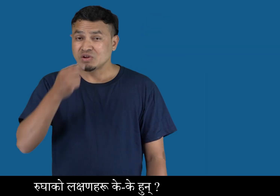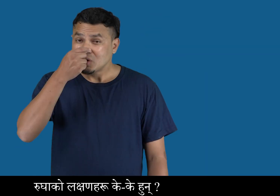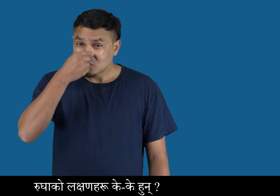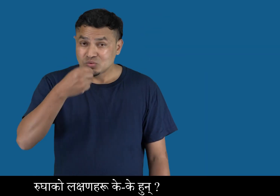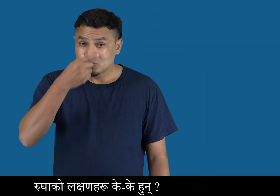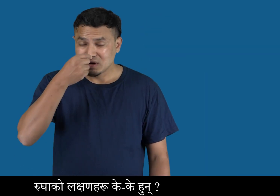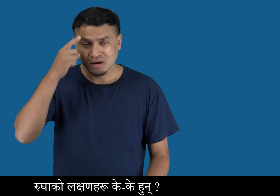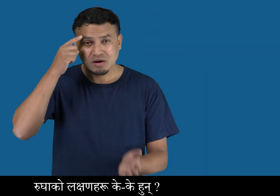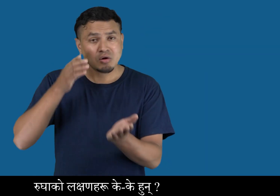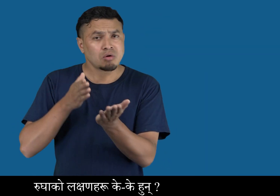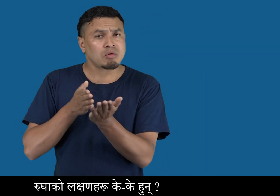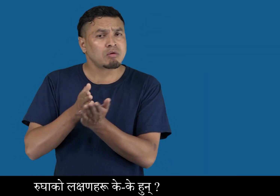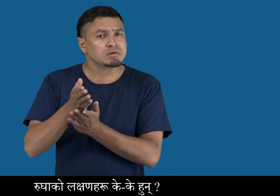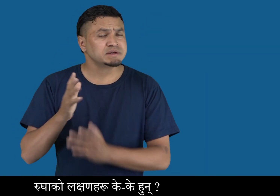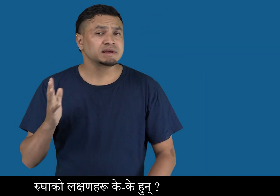रुघाको लक्षणहरू के हुन्?